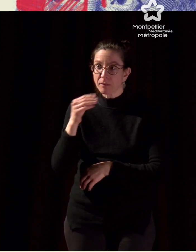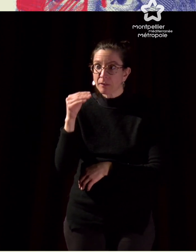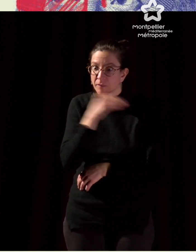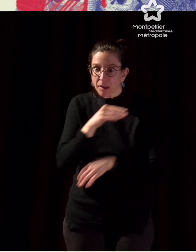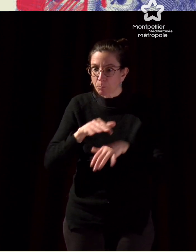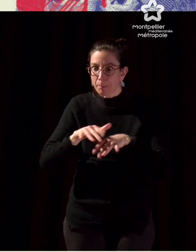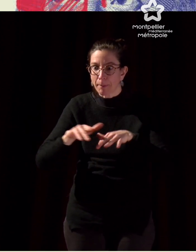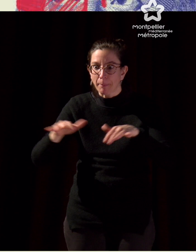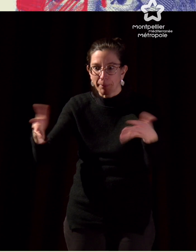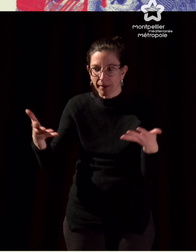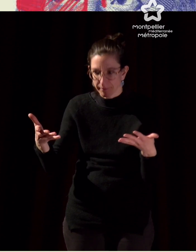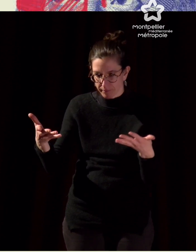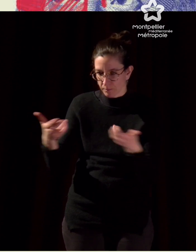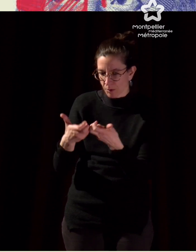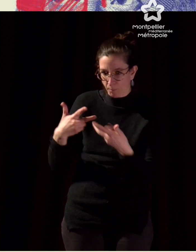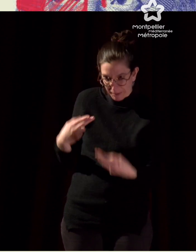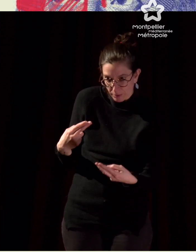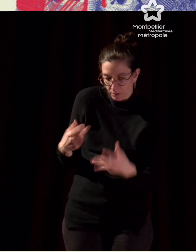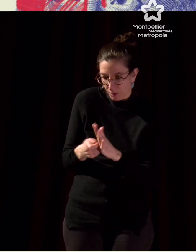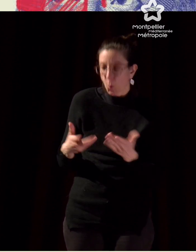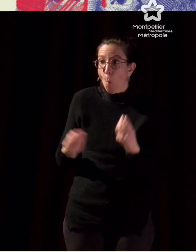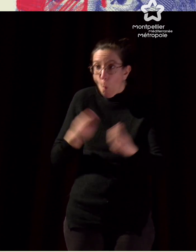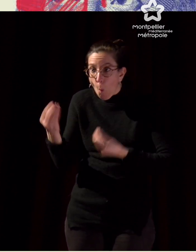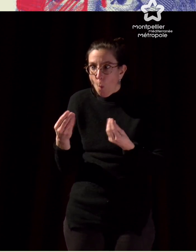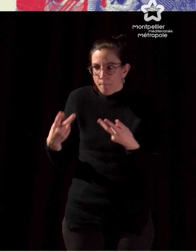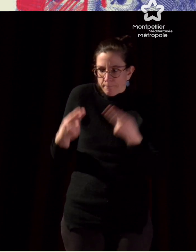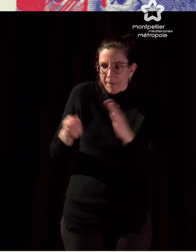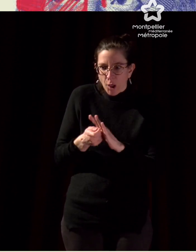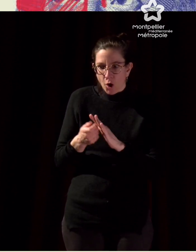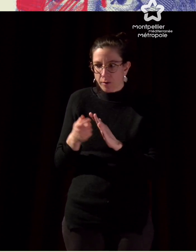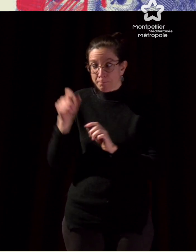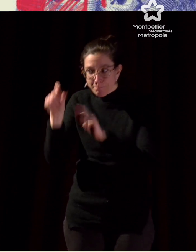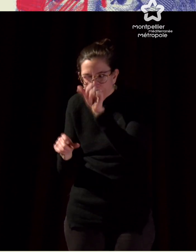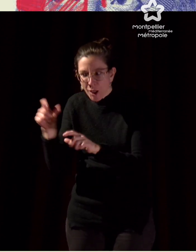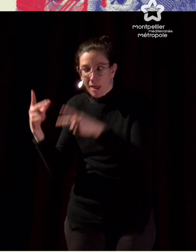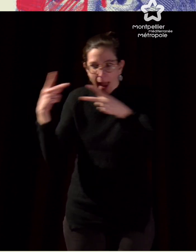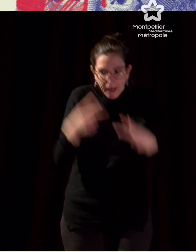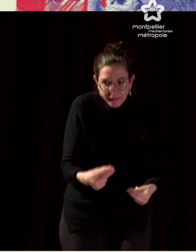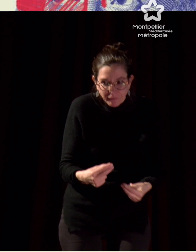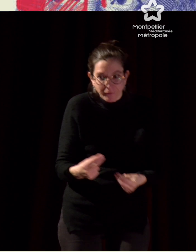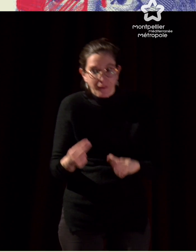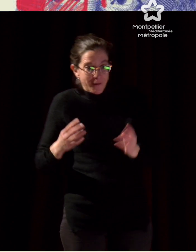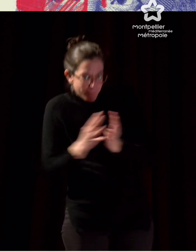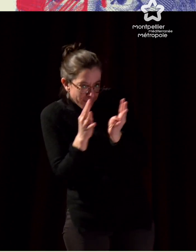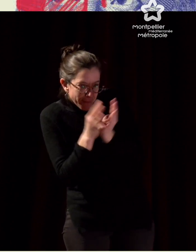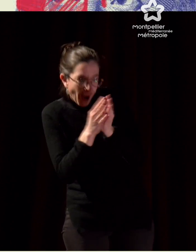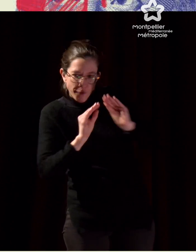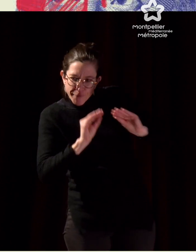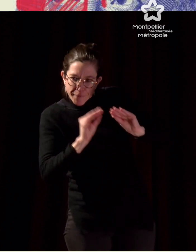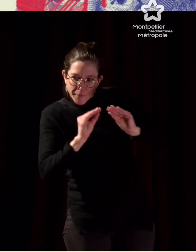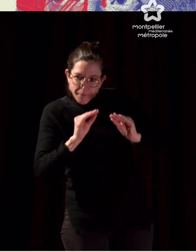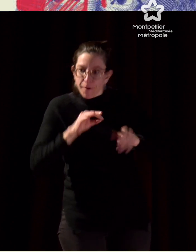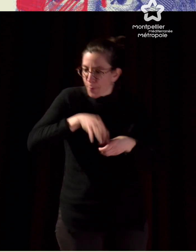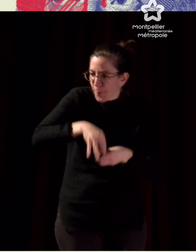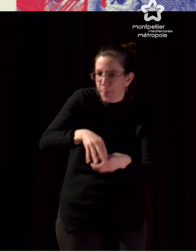différents endroits sur la planète, ou alors si c'est une arrivée de gens avec leur nouveau mode de vie. Et donc, il y